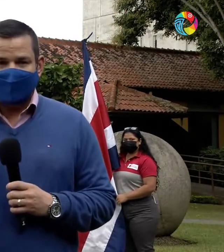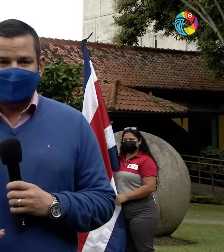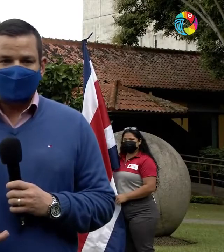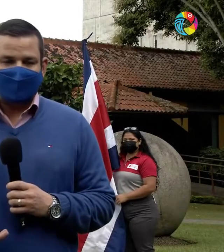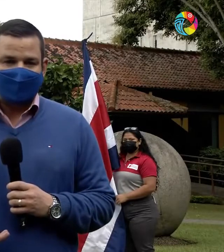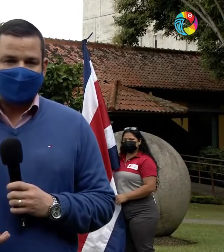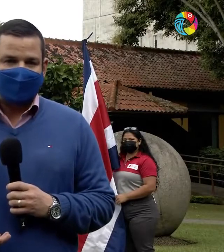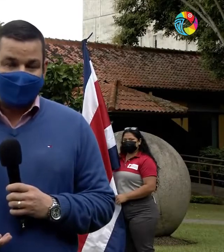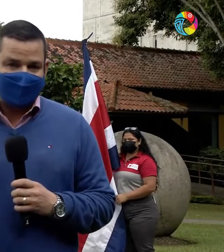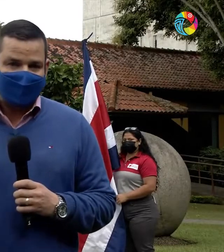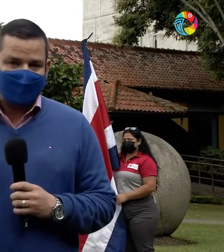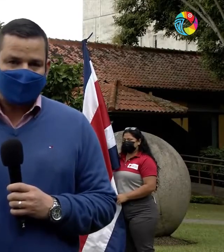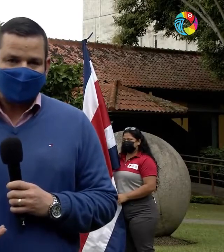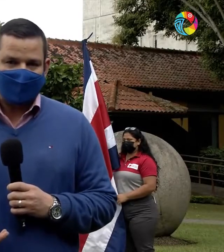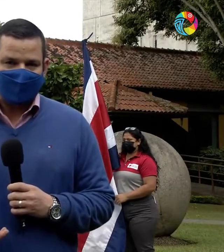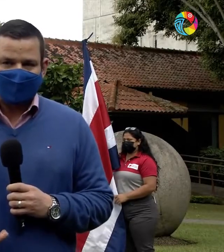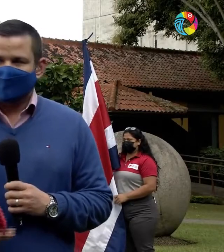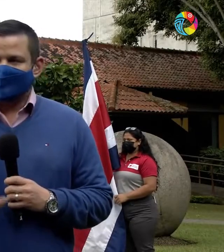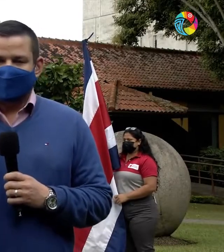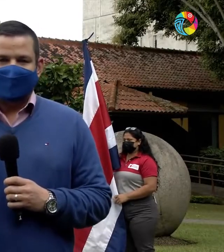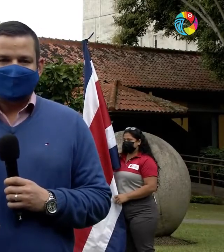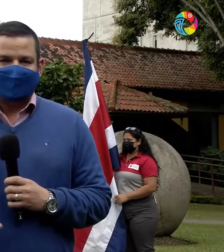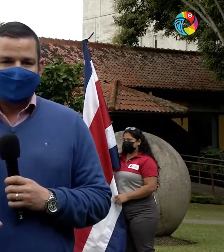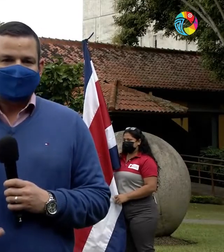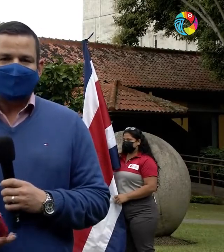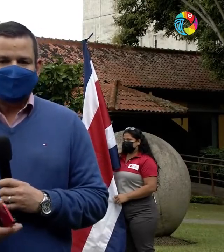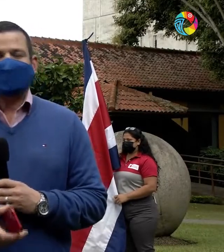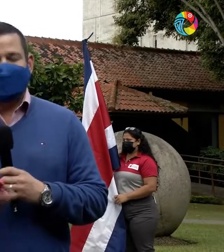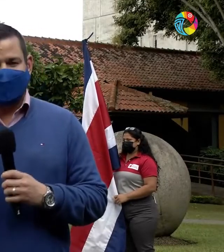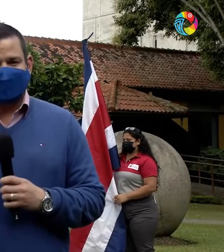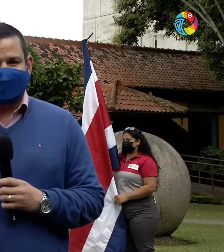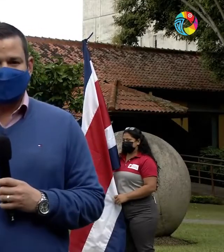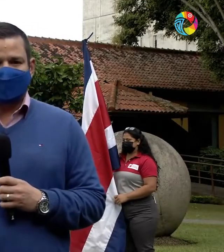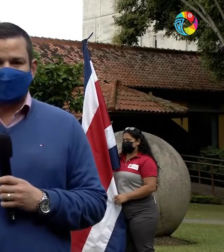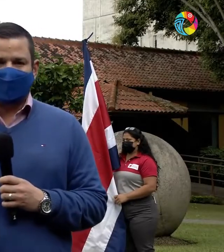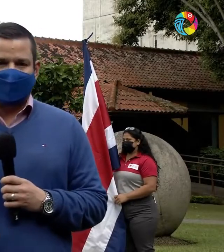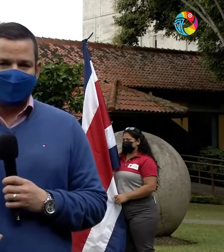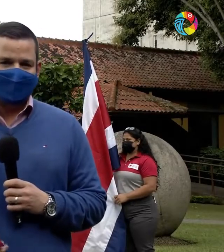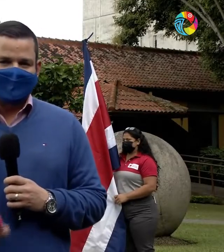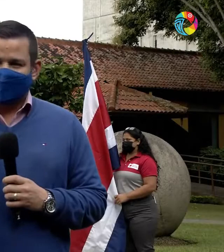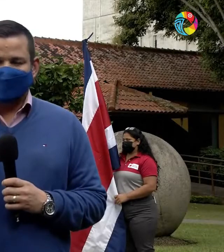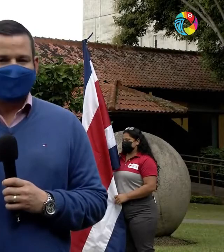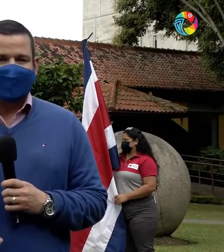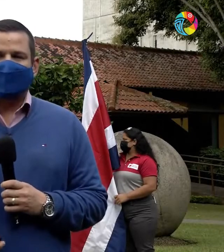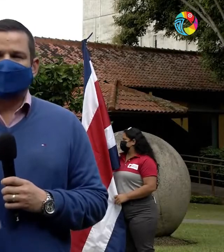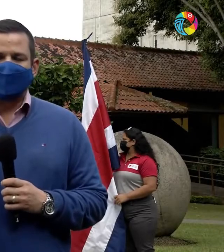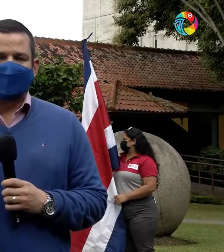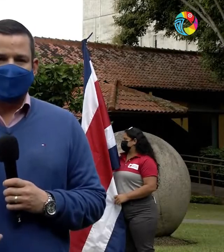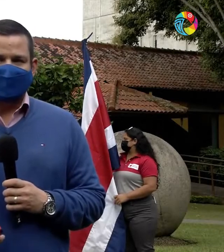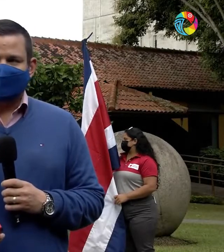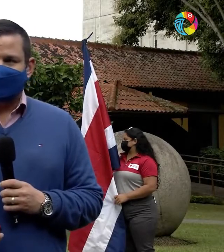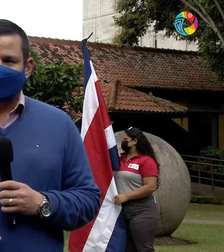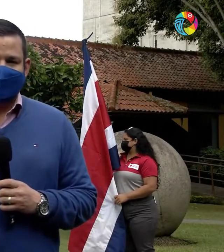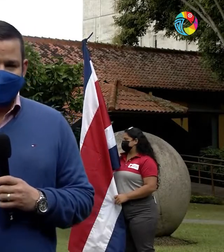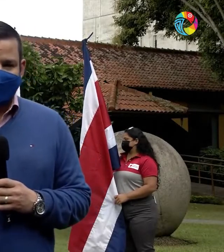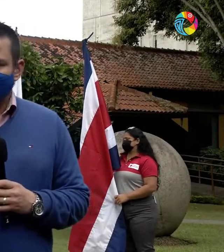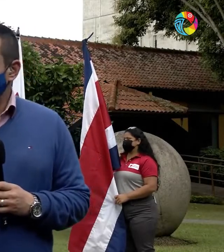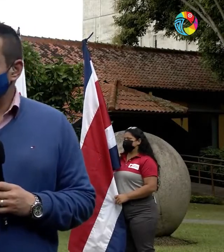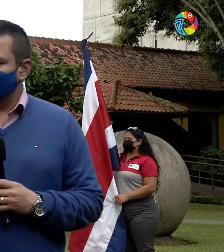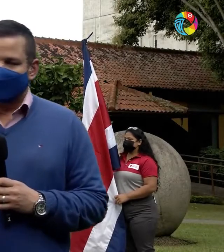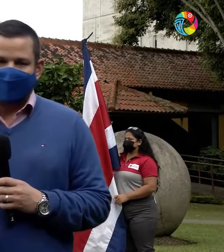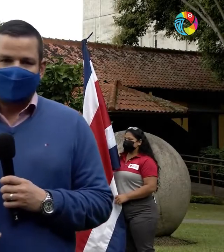también veteranos de la guerra del 48, que estarán pues en este acto protocolario que está a punto de iniciar